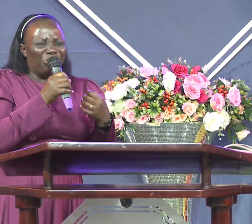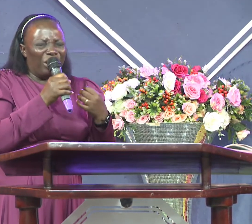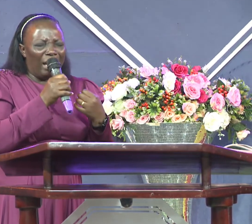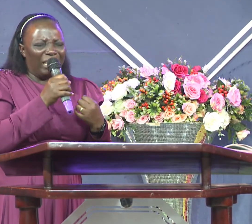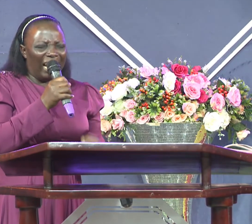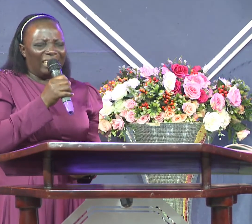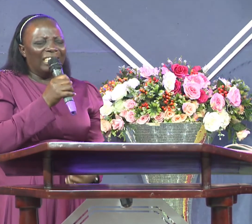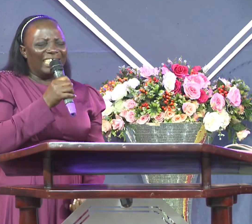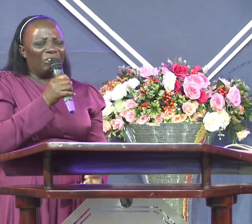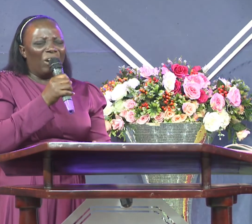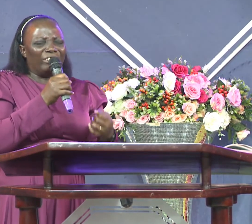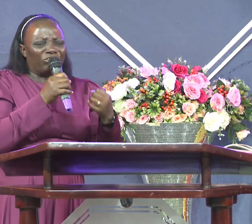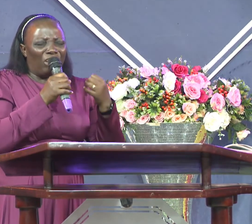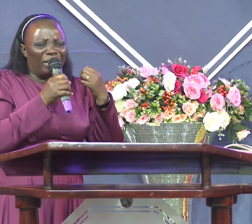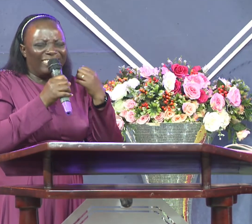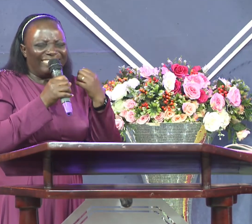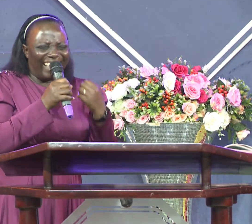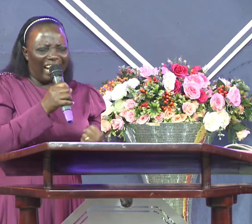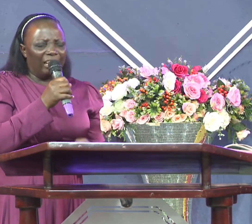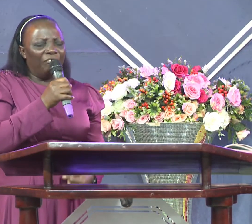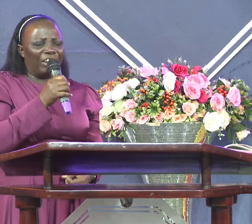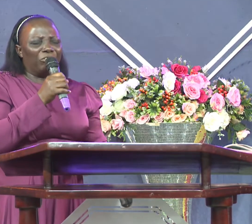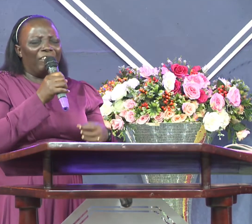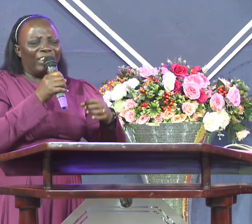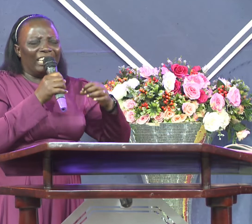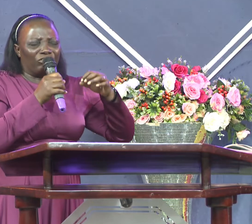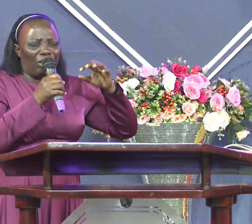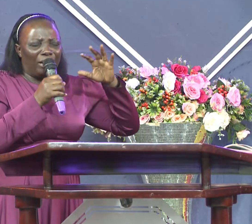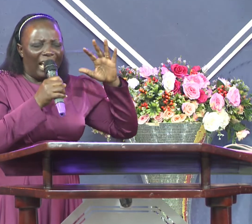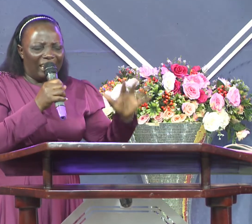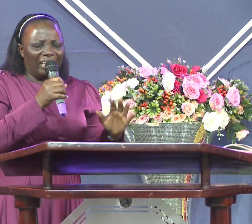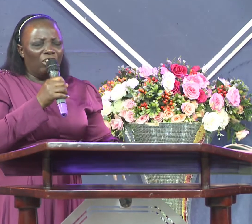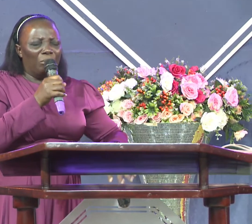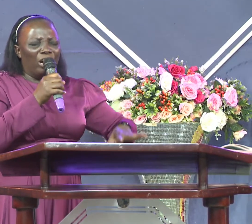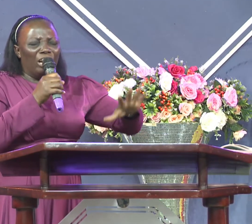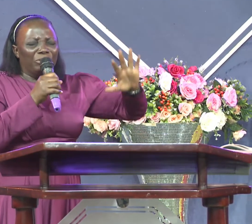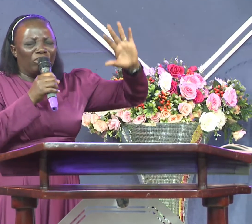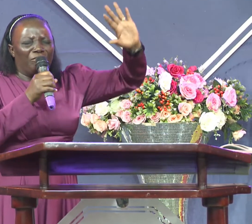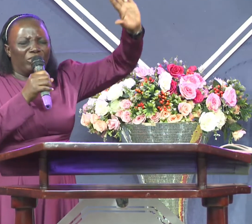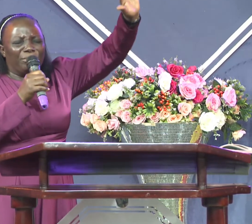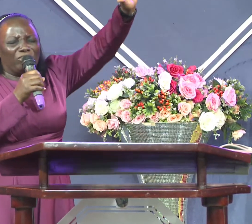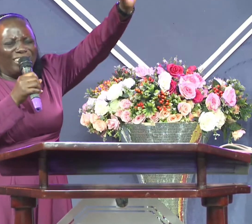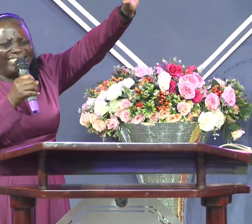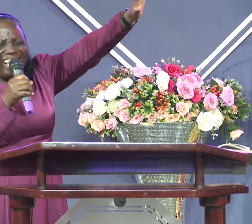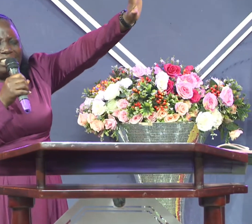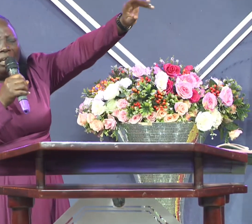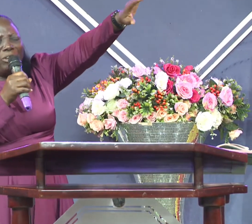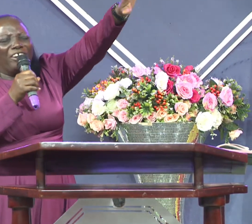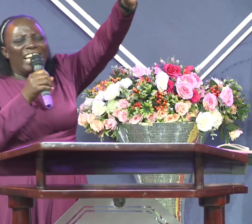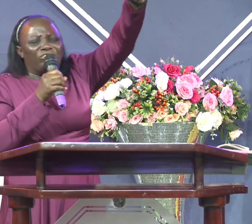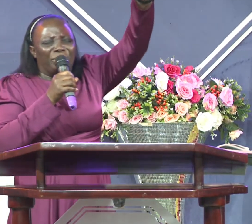yegwe tulungamia, yegwe tusobozesa, fekula fene tusobola, omoyo mtukufu